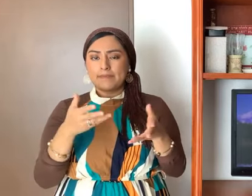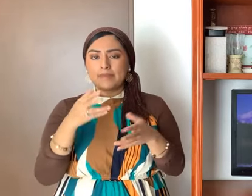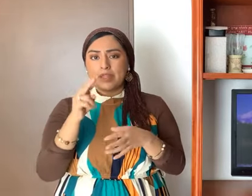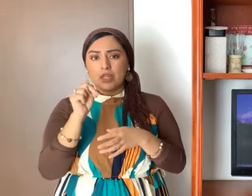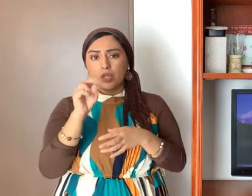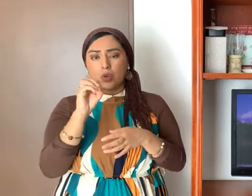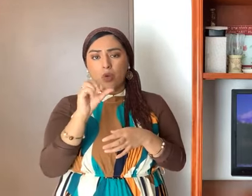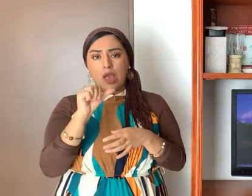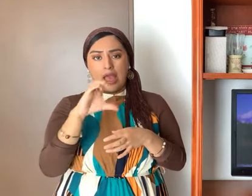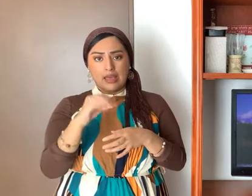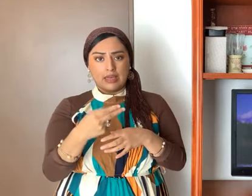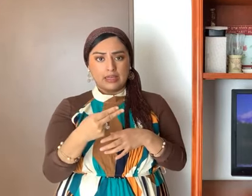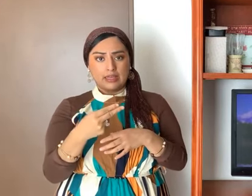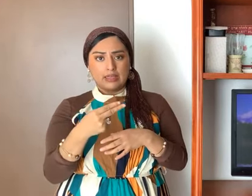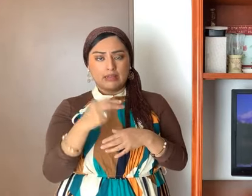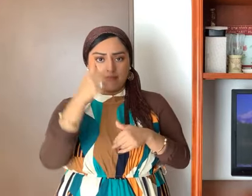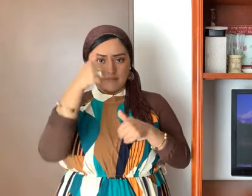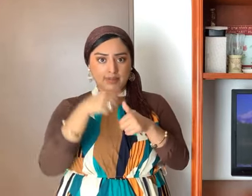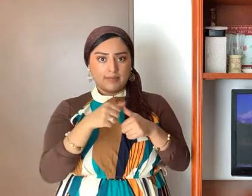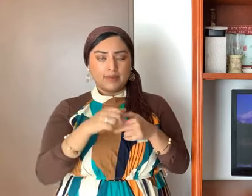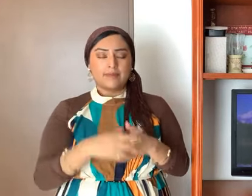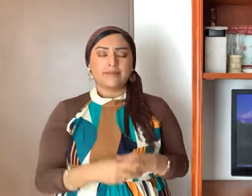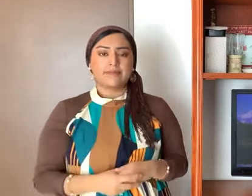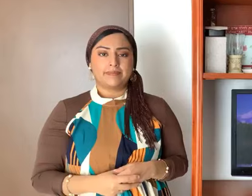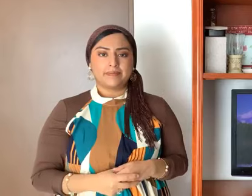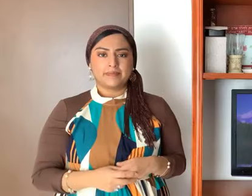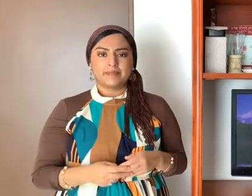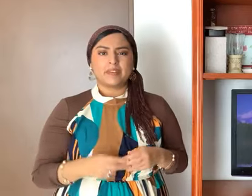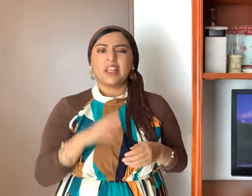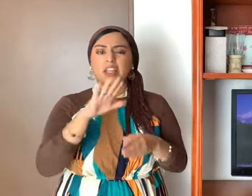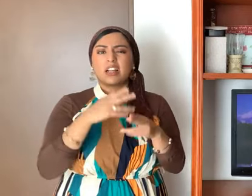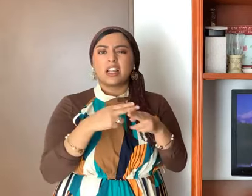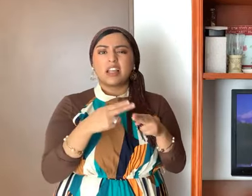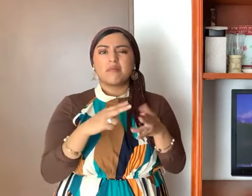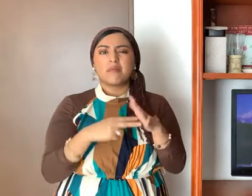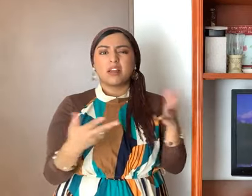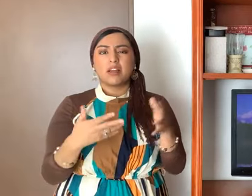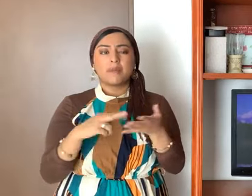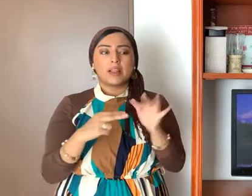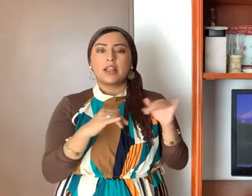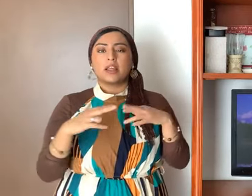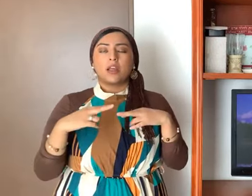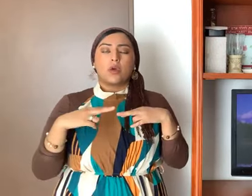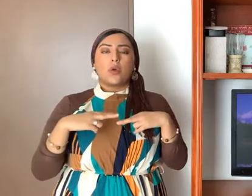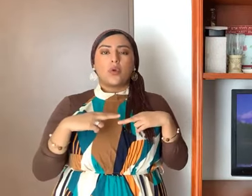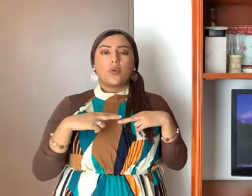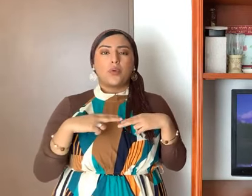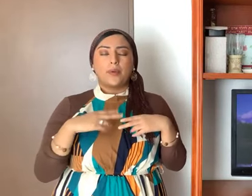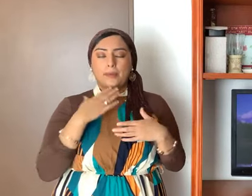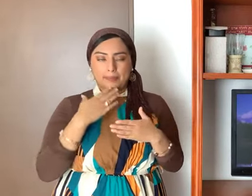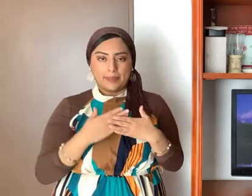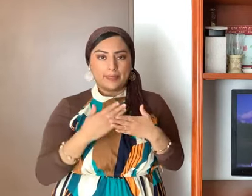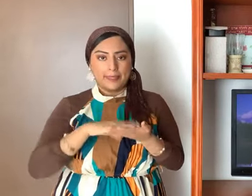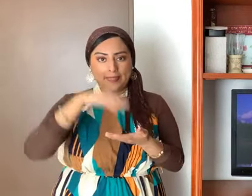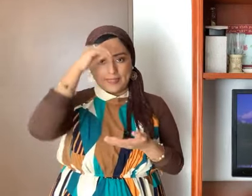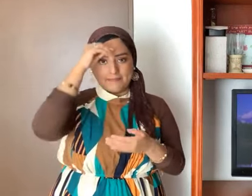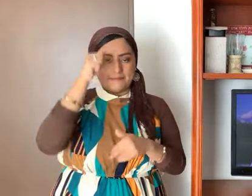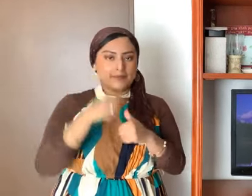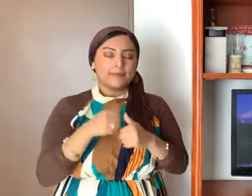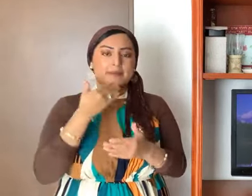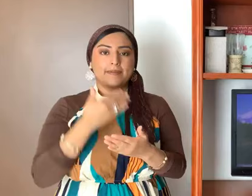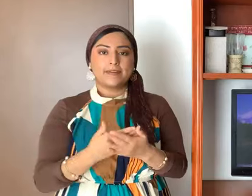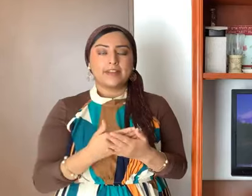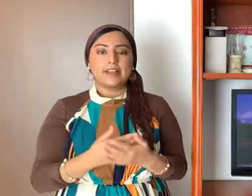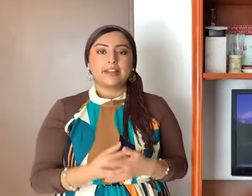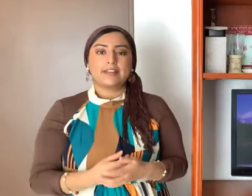era Noaj, ¿verdad? Sí, que significa Noé. ¿Y qué significa Noé? Cómodo, muy bien, sí estudiaron, sí se lo aprendieron.